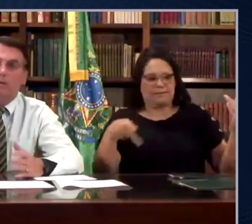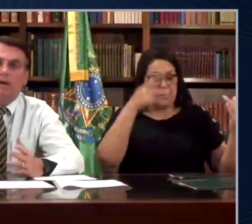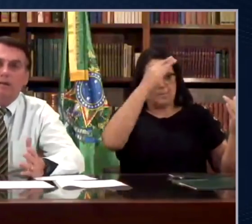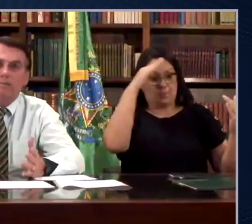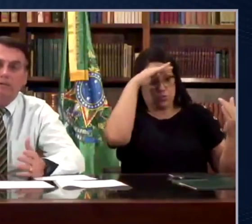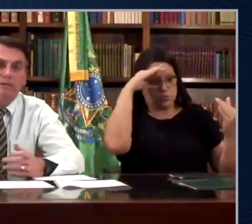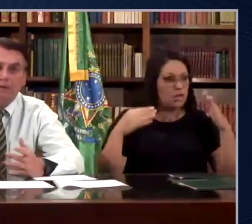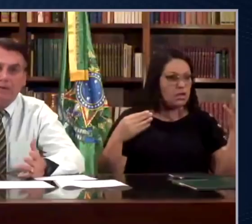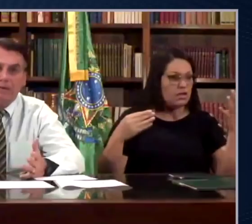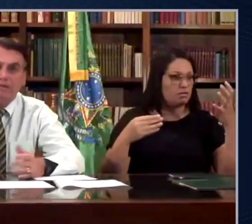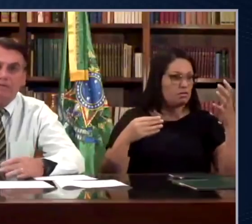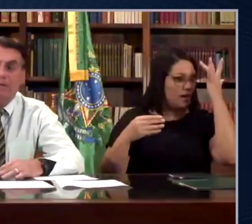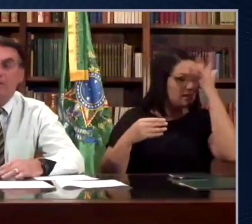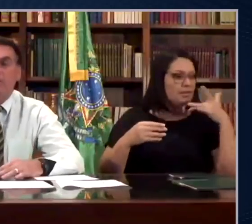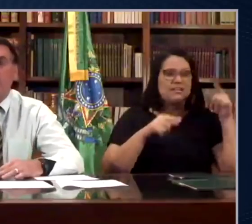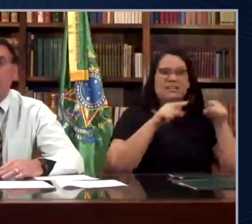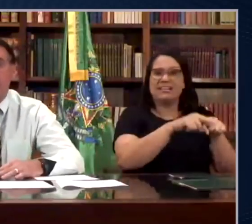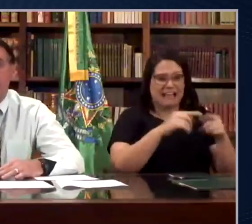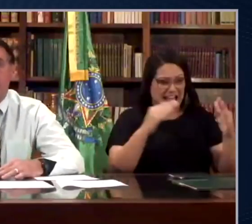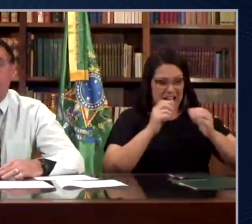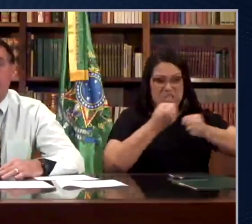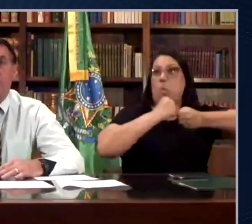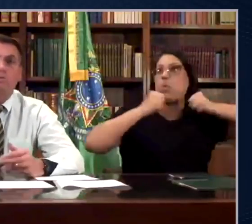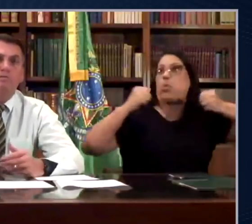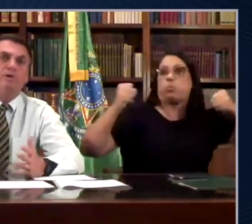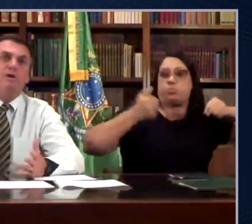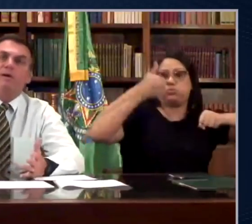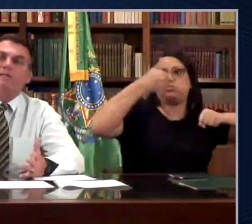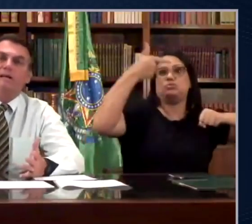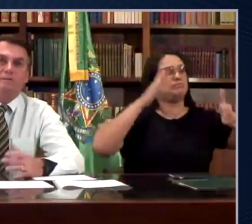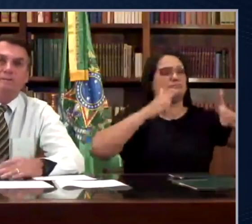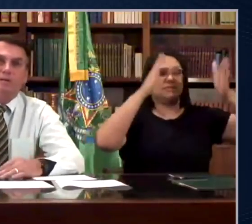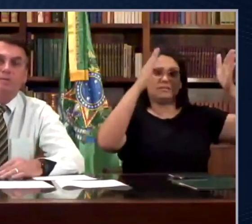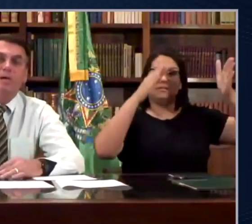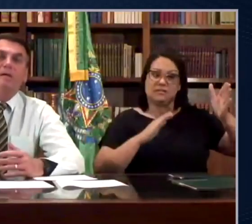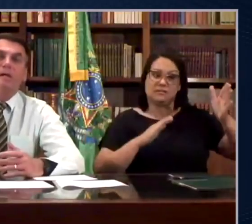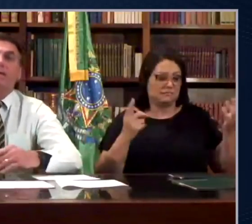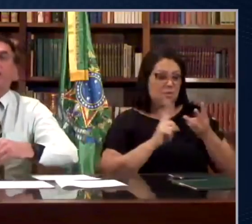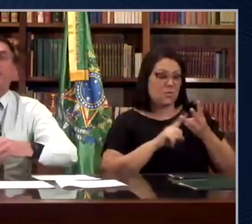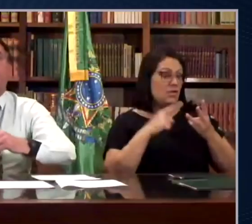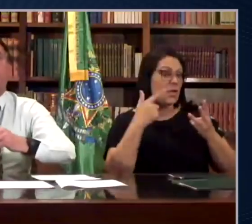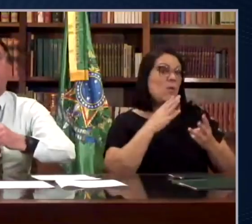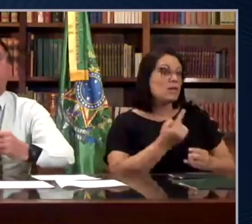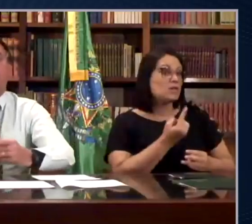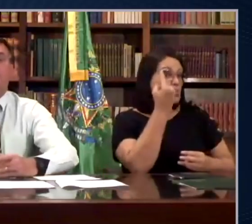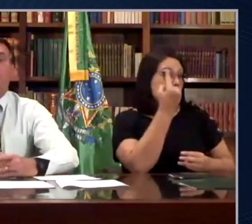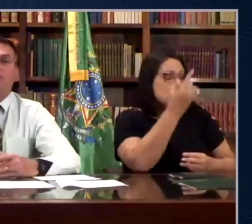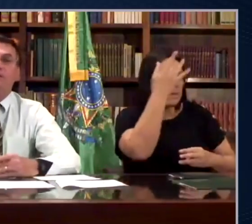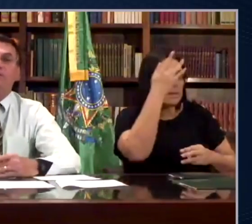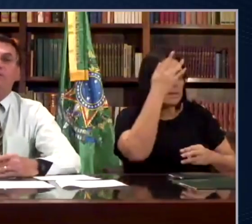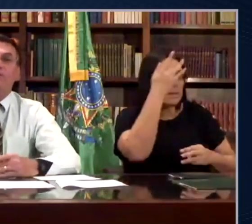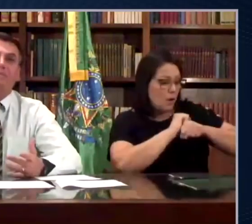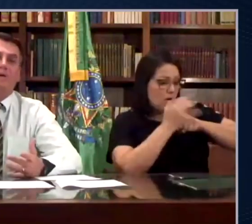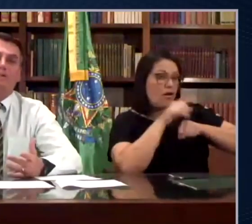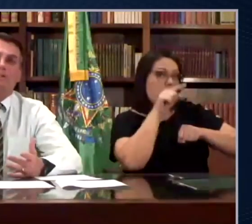casa com 2 andares é muito, não precisa disso. Desconheço também um só infectado no município. E assim, essas medidas